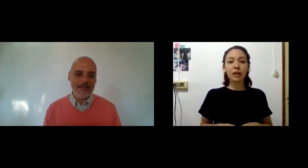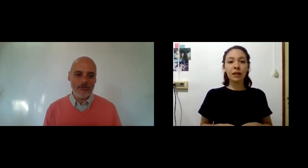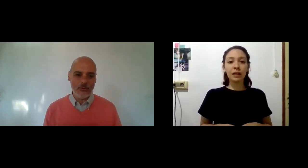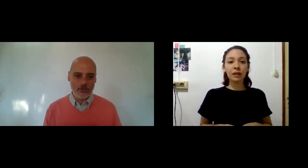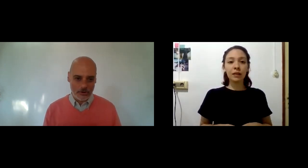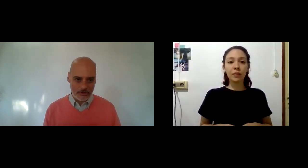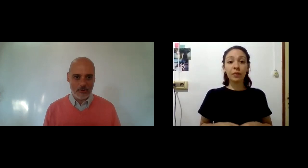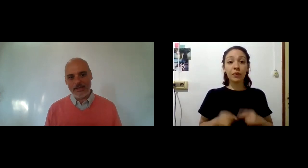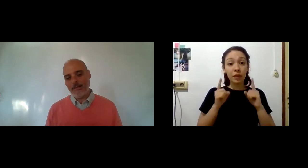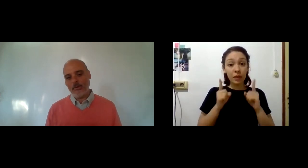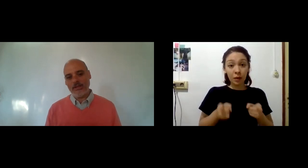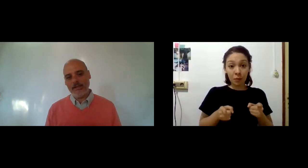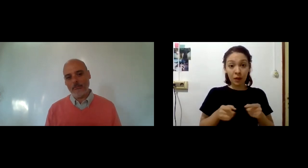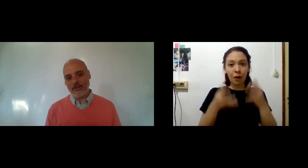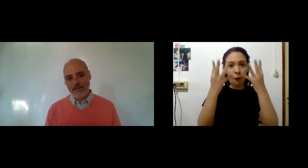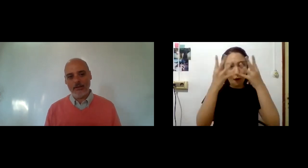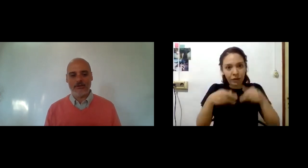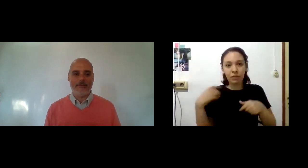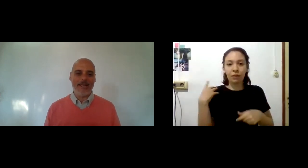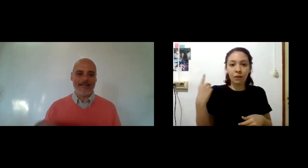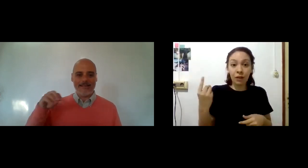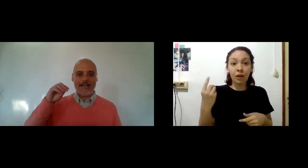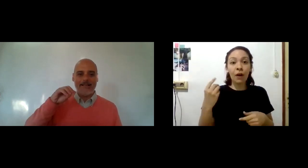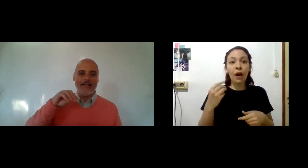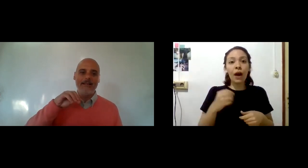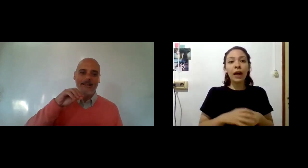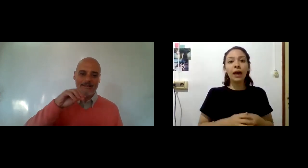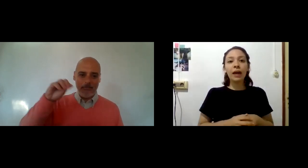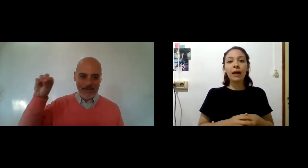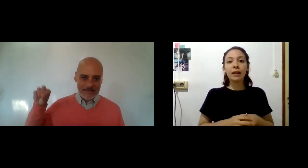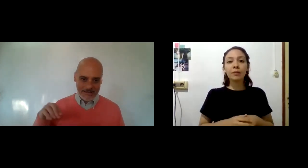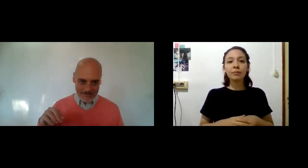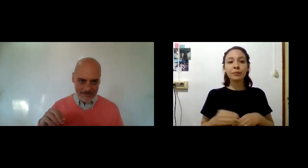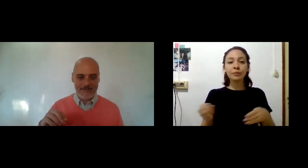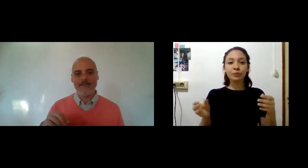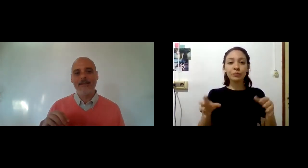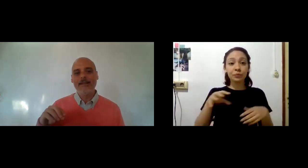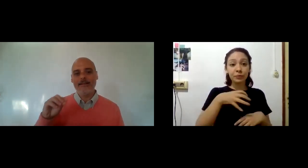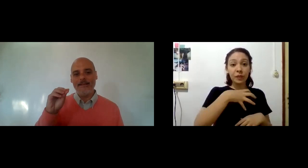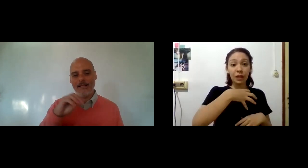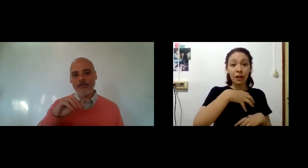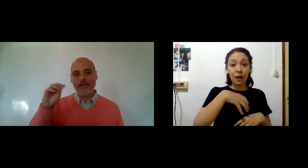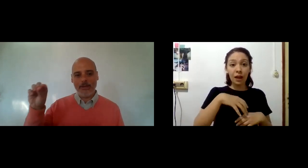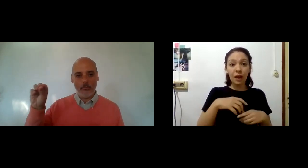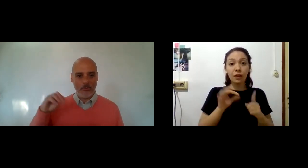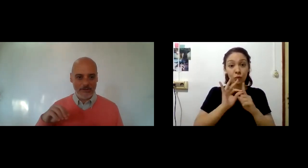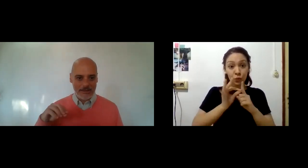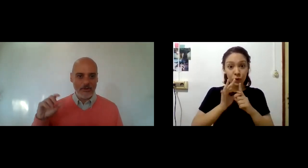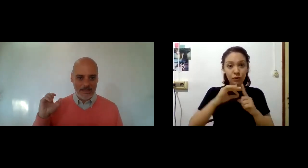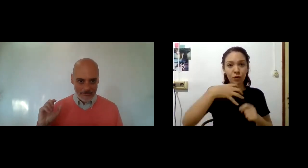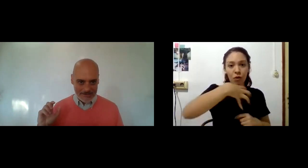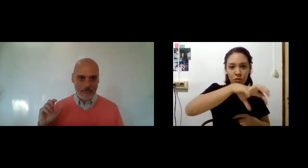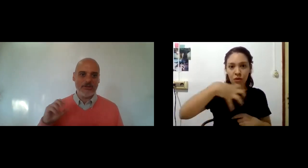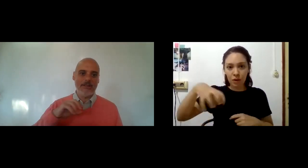del área de estudios sordos, porque en Montevideo, o sea, esta carrera se despliega en 3 sedes, que es Salto, Tacuarembó y